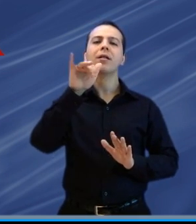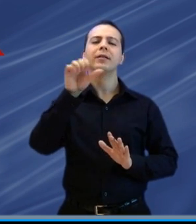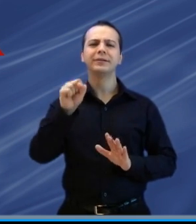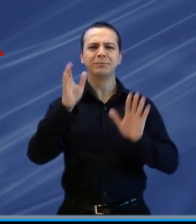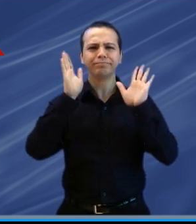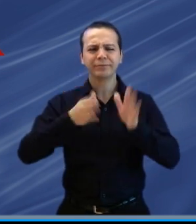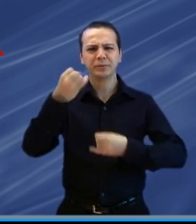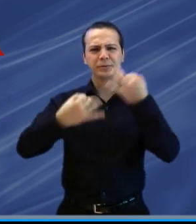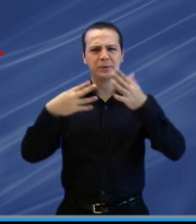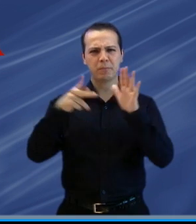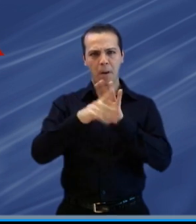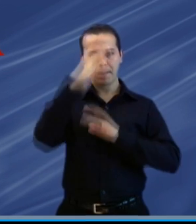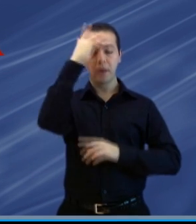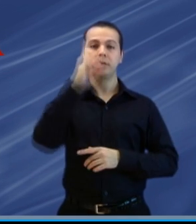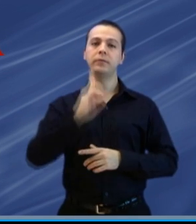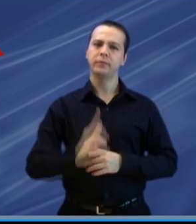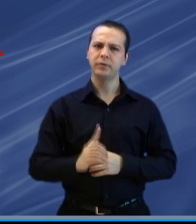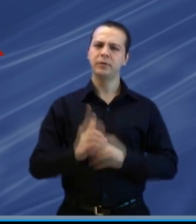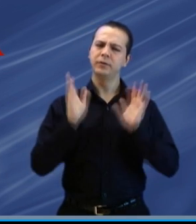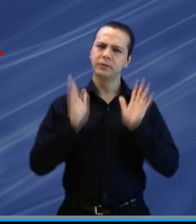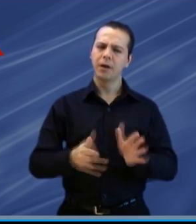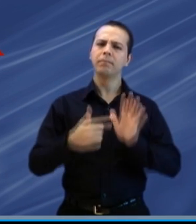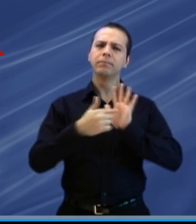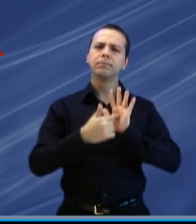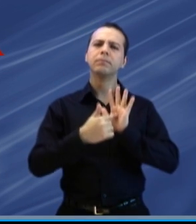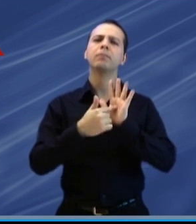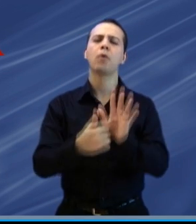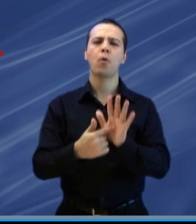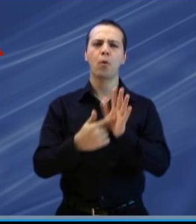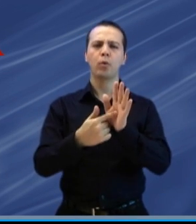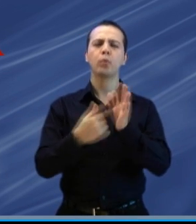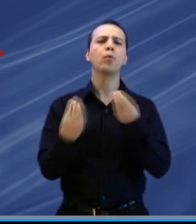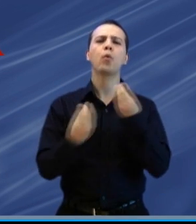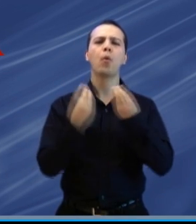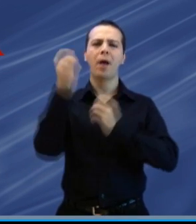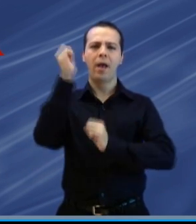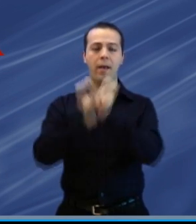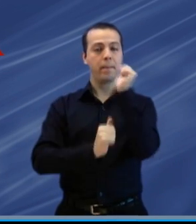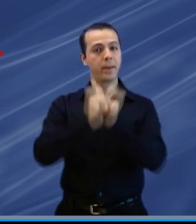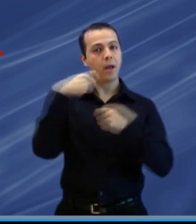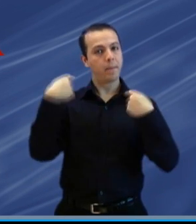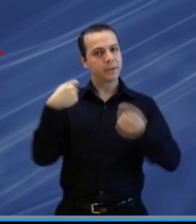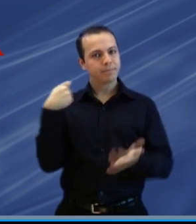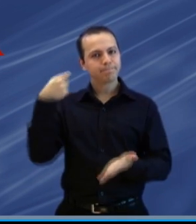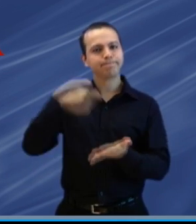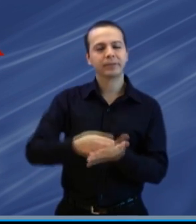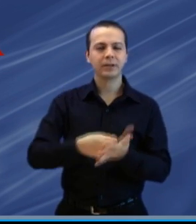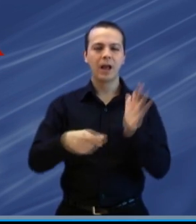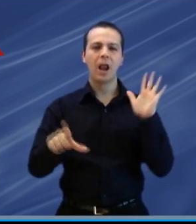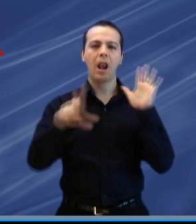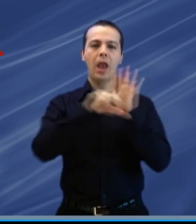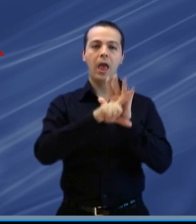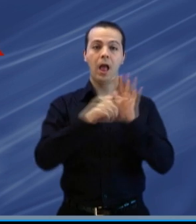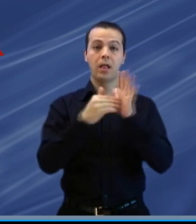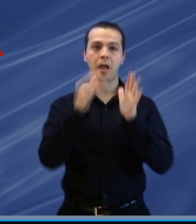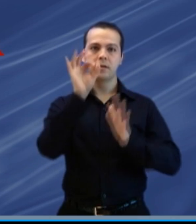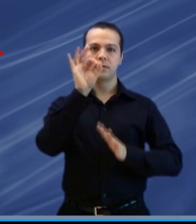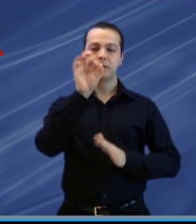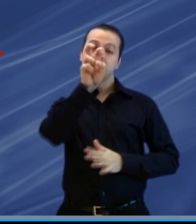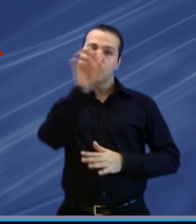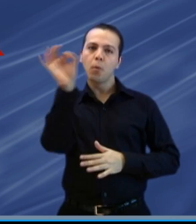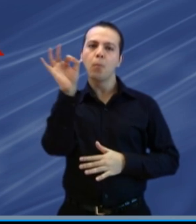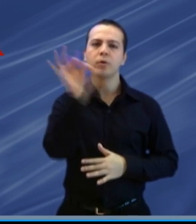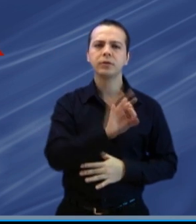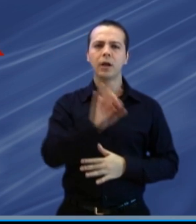deficiência, e isso se refere a determinadas empresas. Companhias são obrigadas a manter um percentual de até 5%